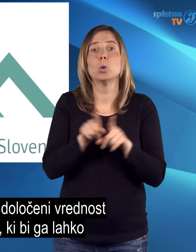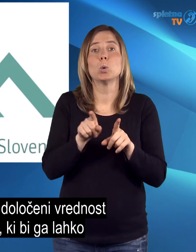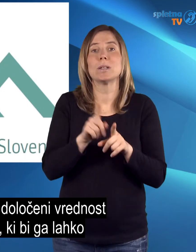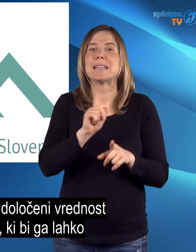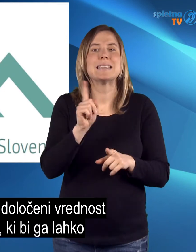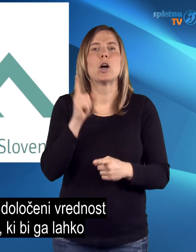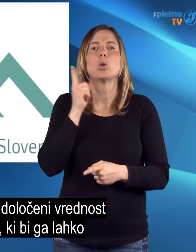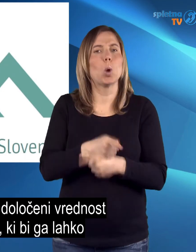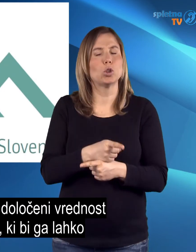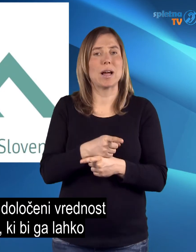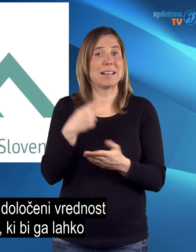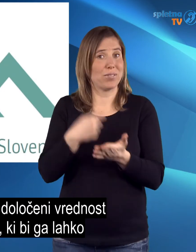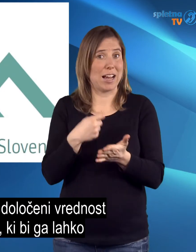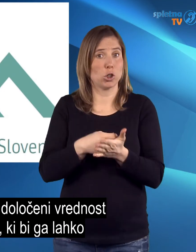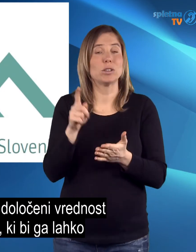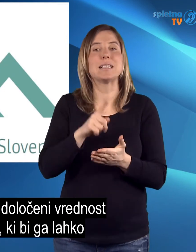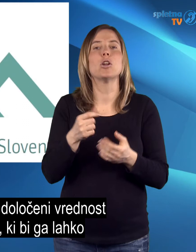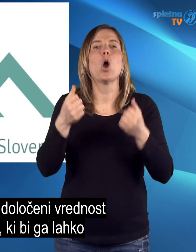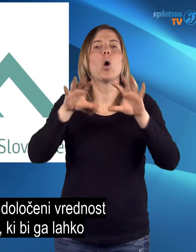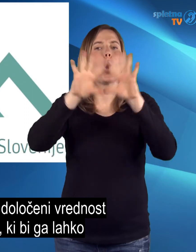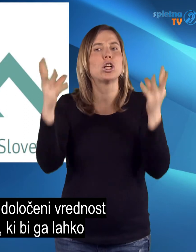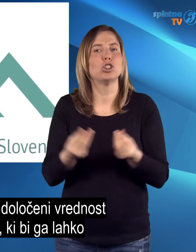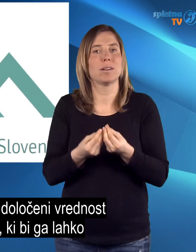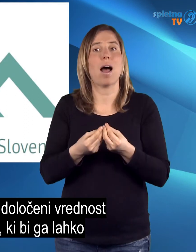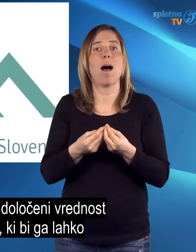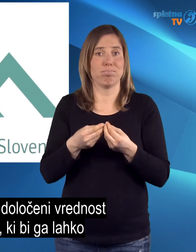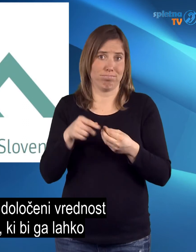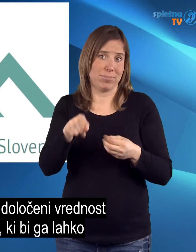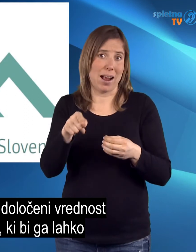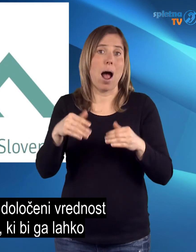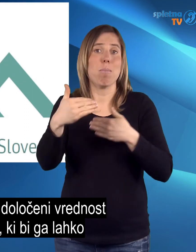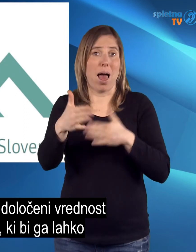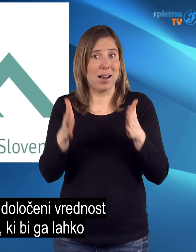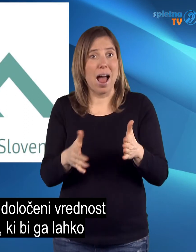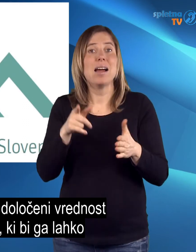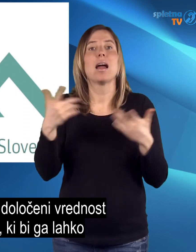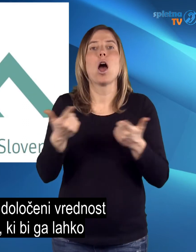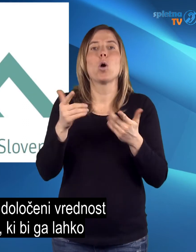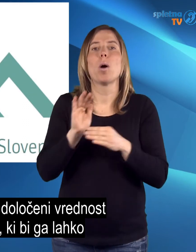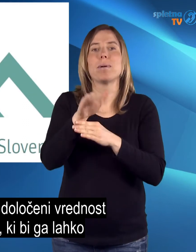Zakonsko tudi nista določeni vrednost in količina blaga, ki bi ga lahko prodajali prek spletnih